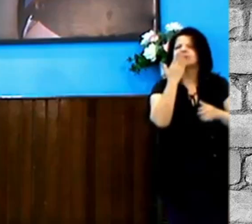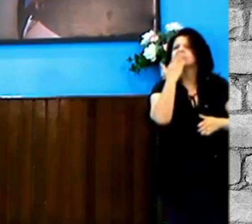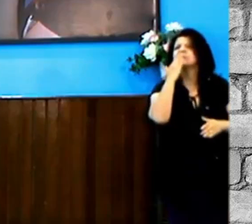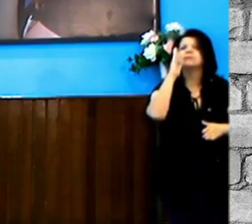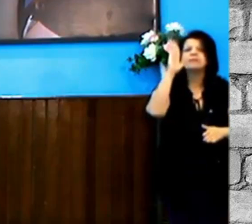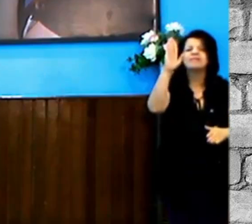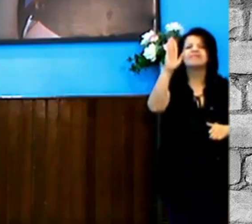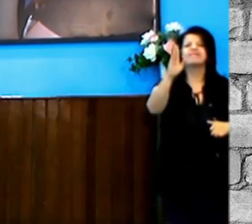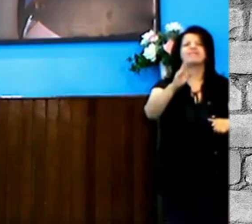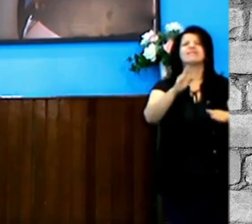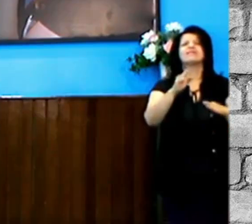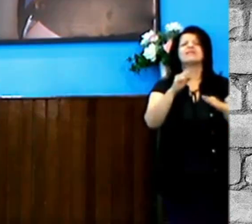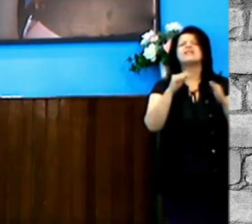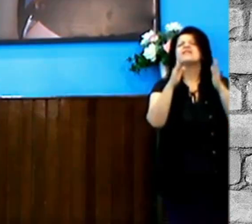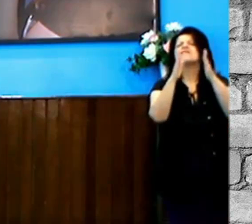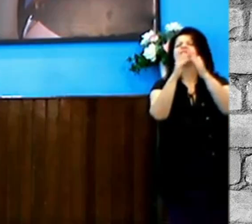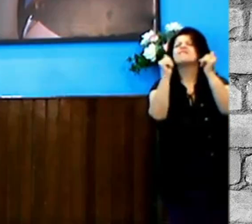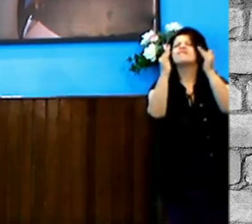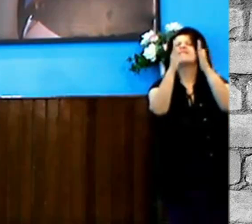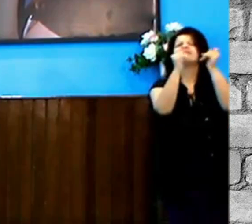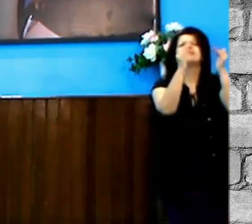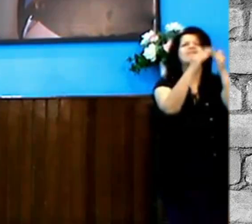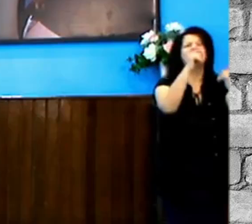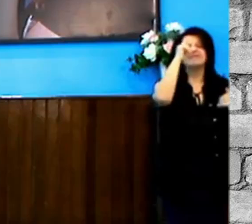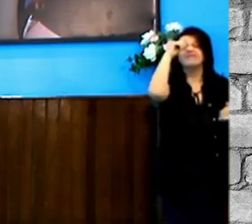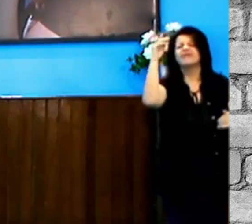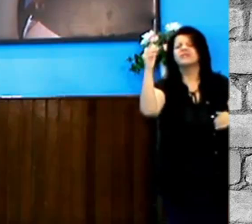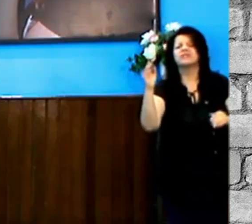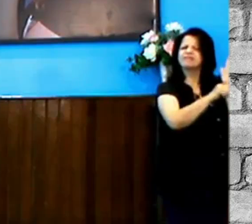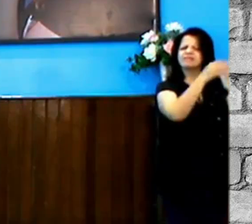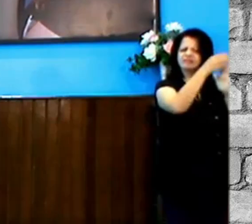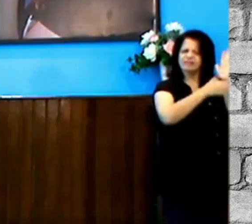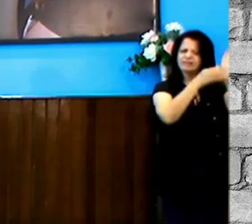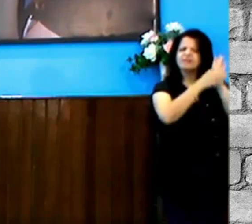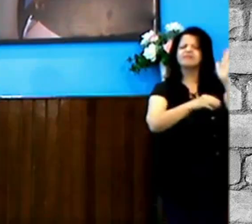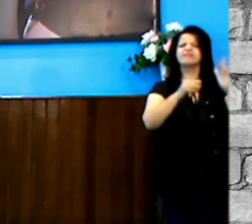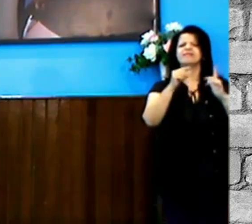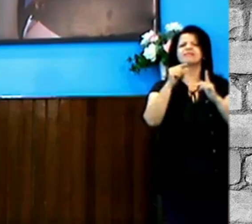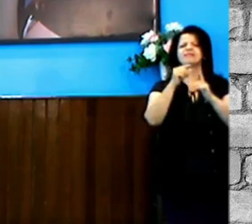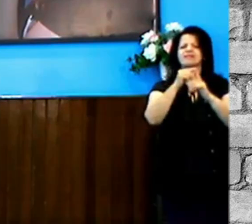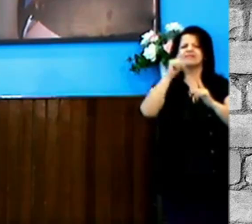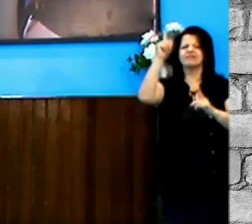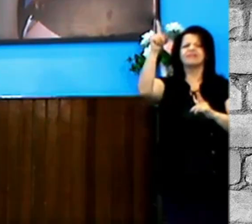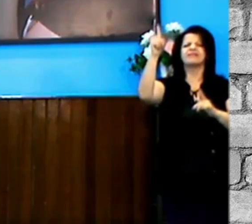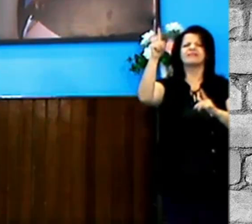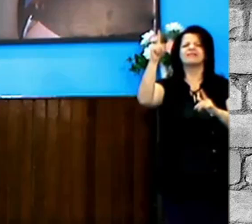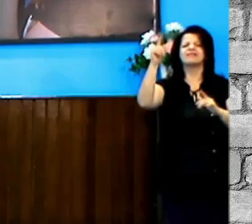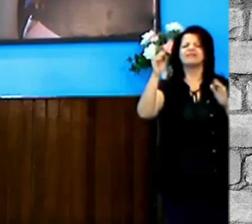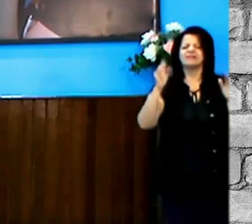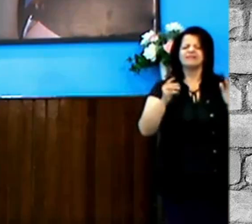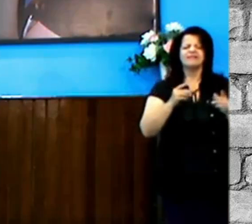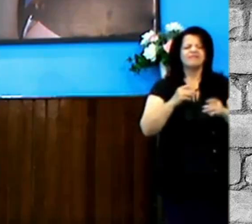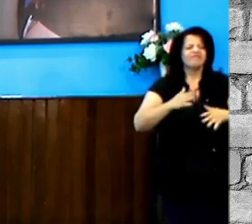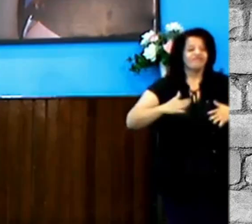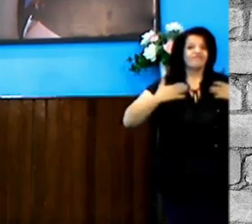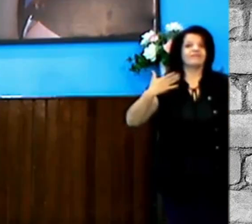Invoca-me no dia da angústia, eu te livrarei. Nós vamos clamar a Deus nesse momento. Invoca-me no